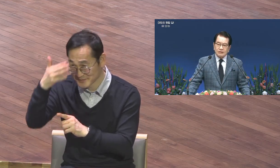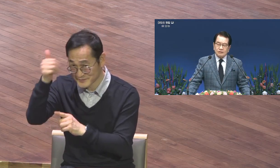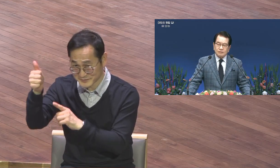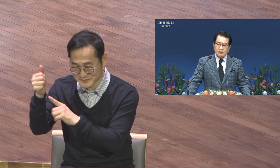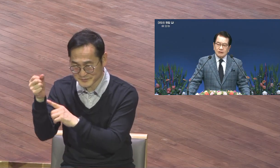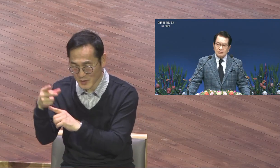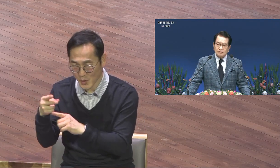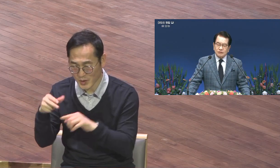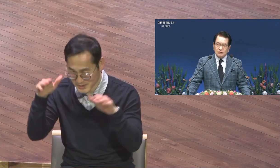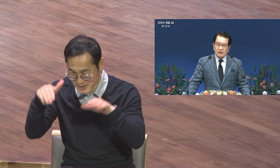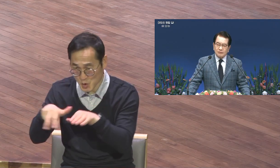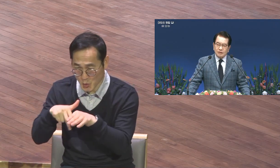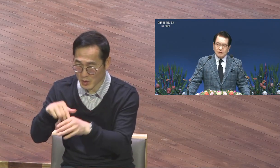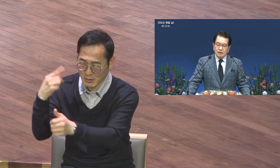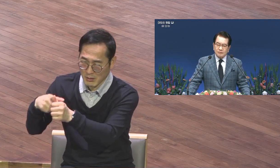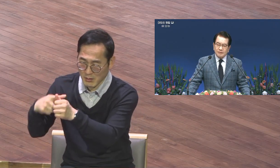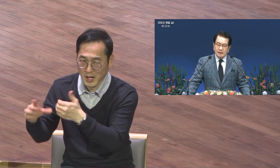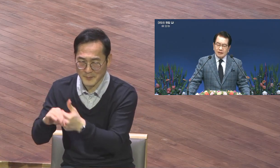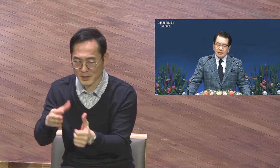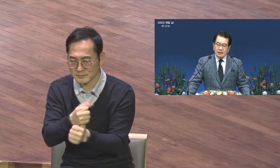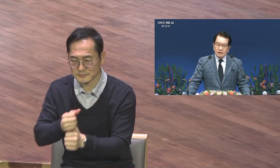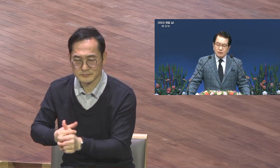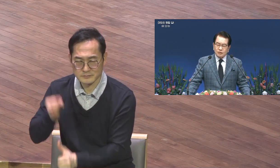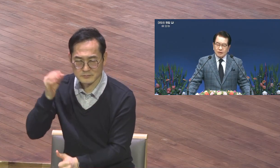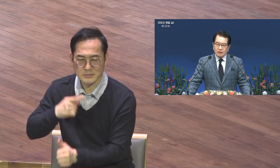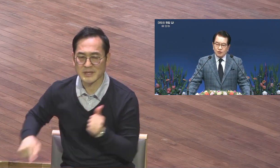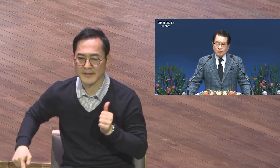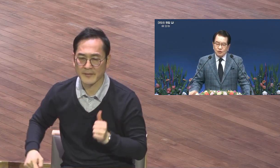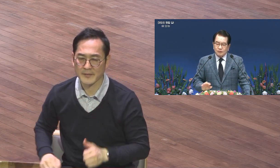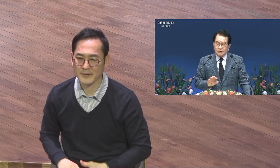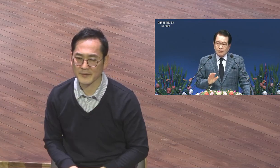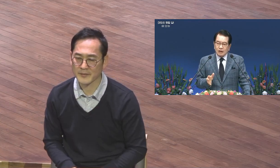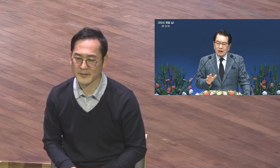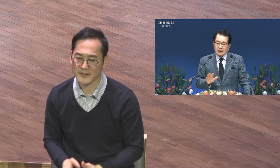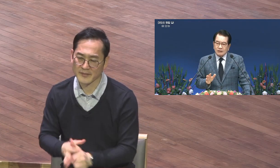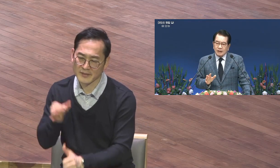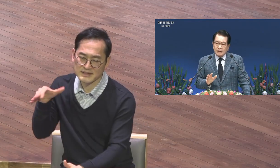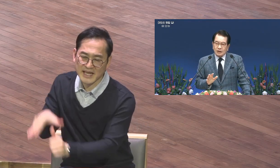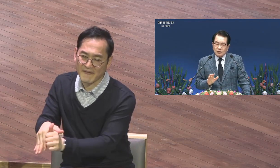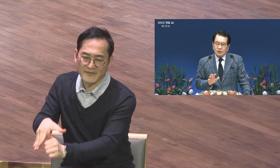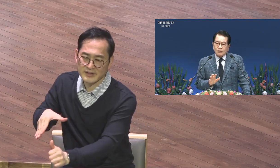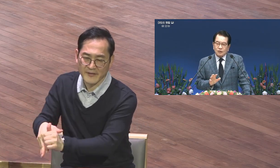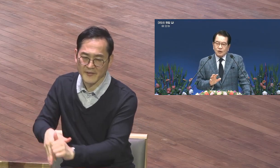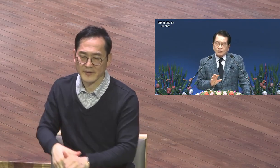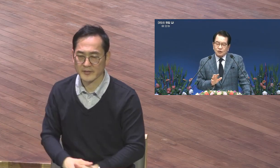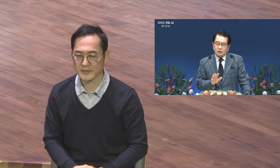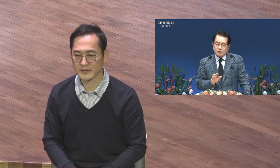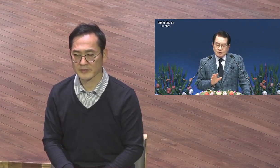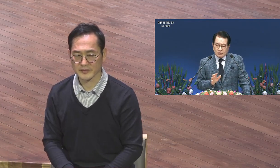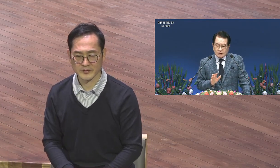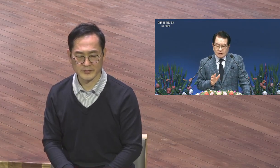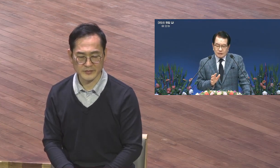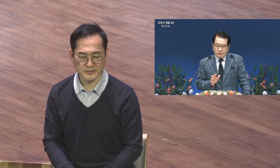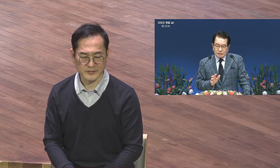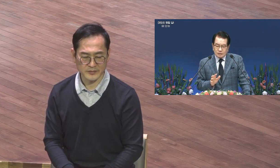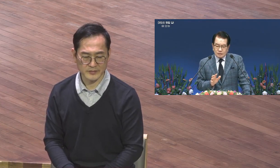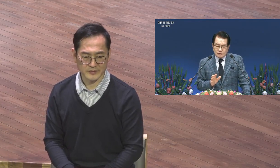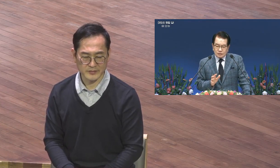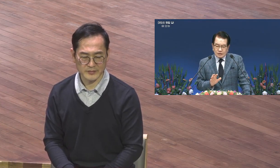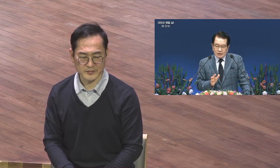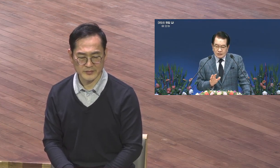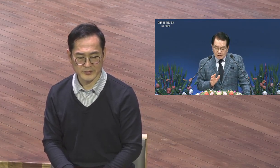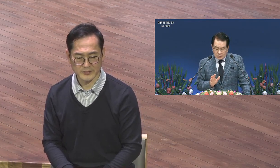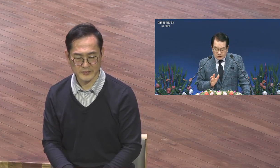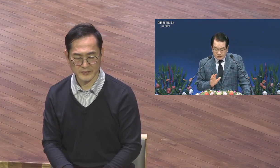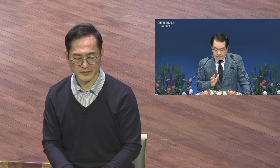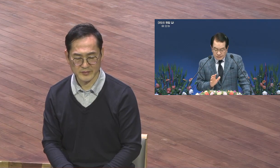그 내가 지금 그 가서 이슬람을 비방한 좀 이렇게 종교를 비교하려 하는데 요게 조금 걱정돼요.